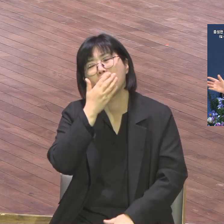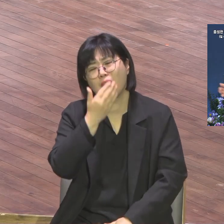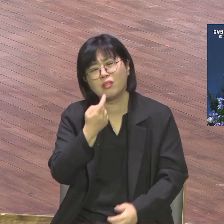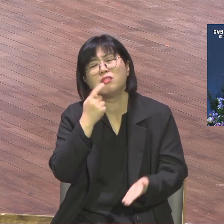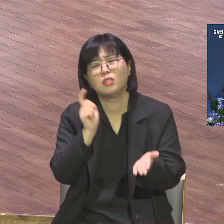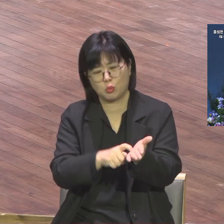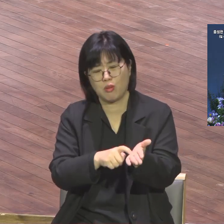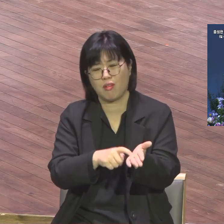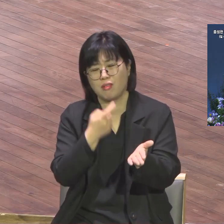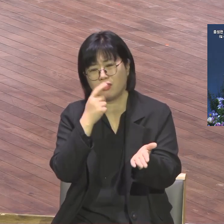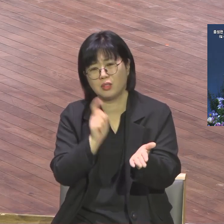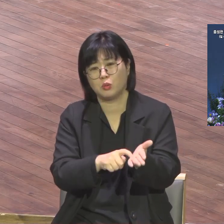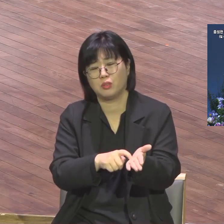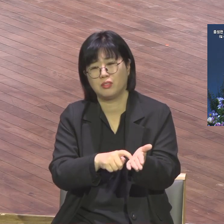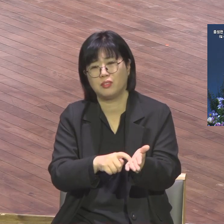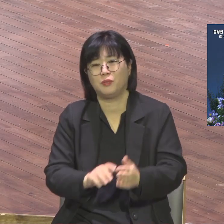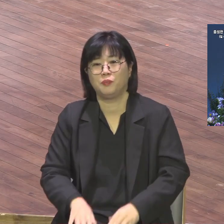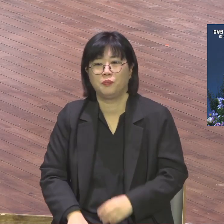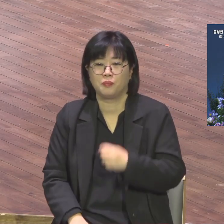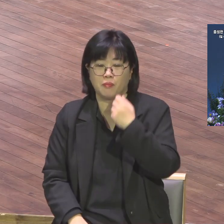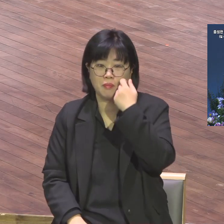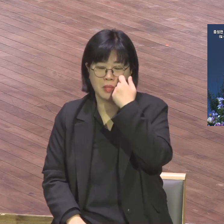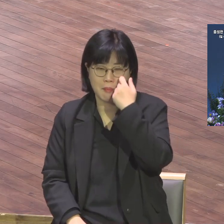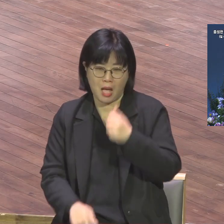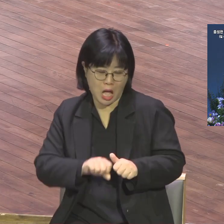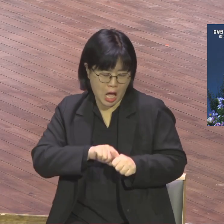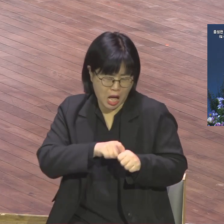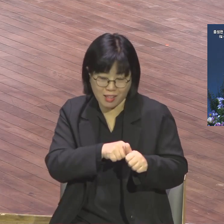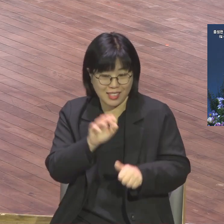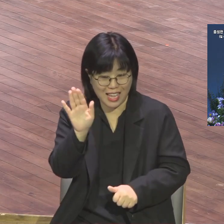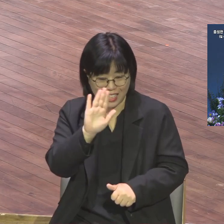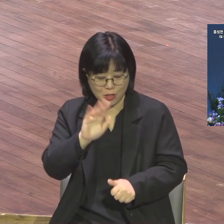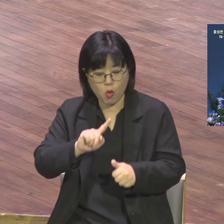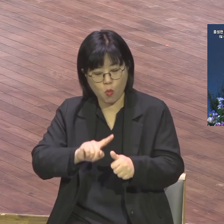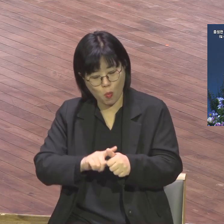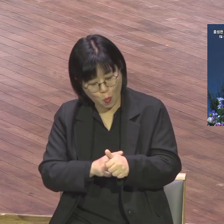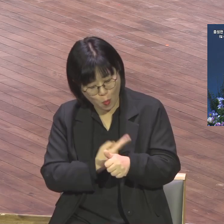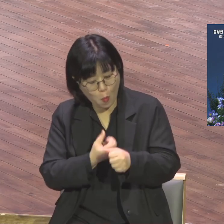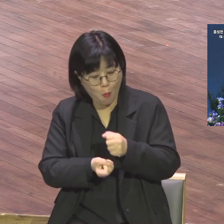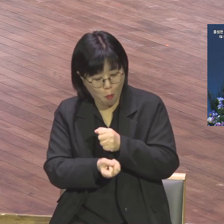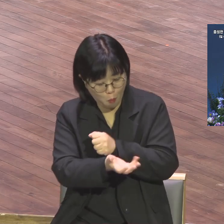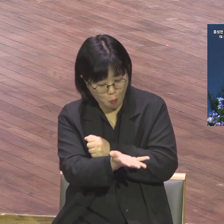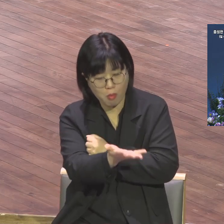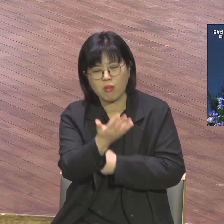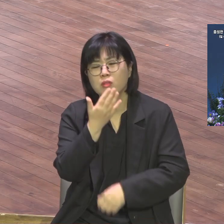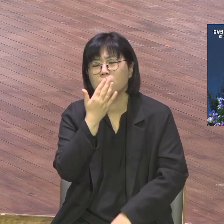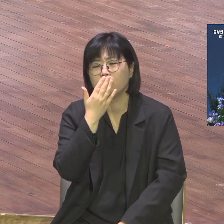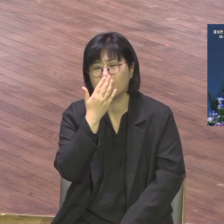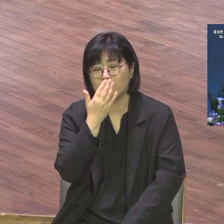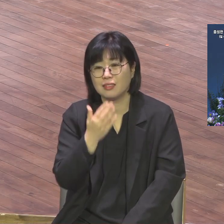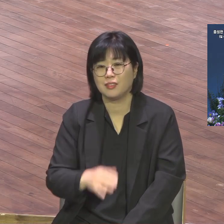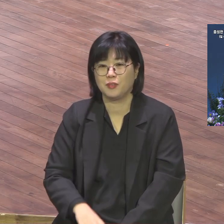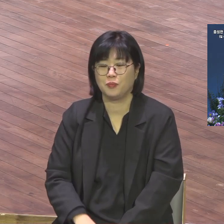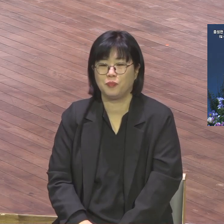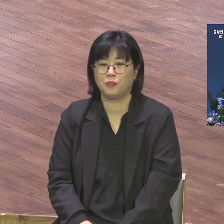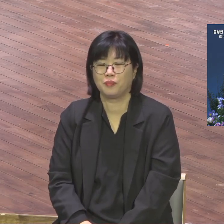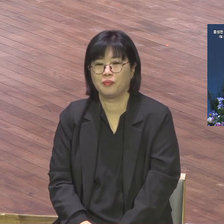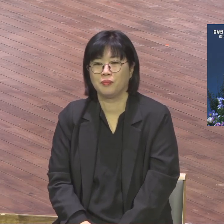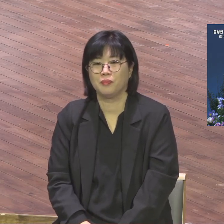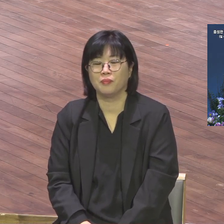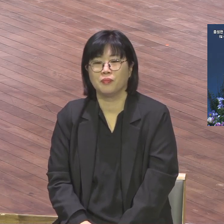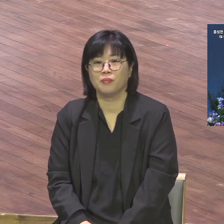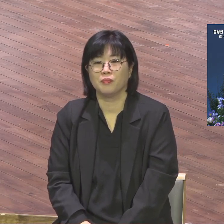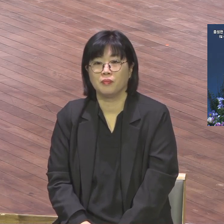쫙 임하게 되죠. 흘러가게 되죠. 영향 미치게 되죠. 사실 본당 헌당 이후 우리에게 주어진